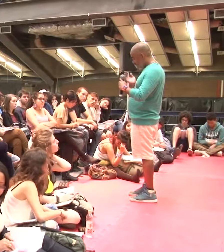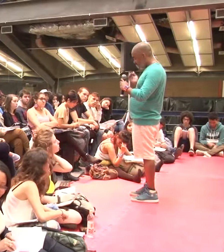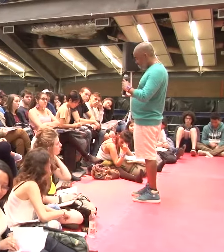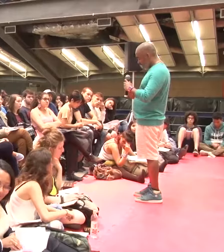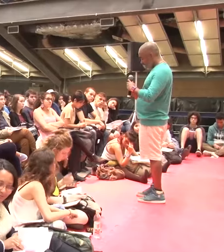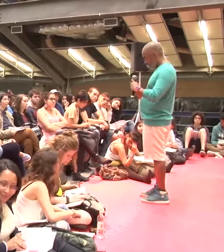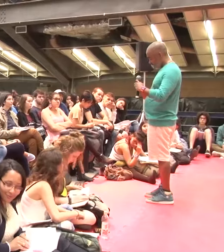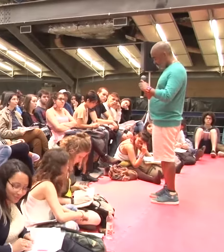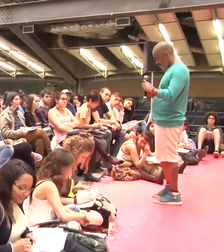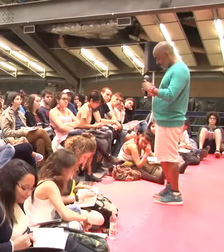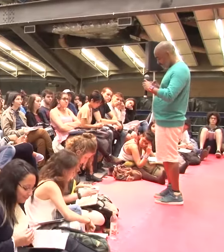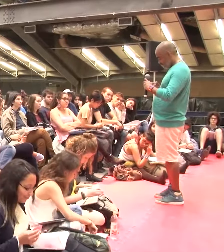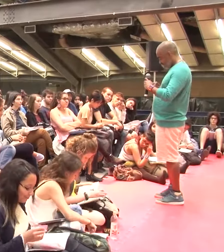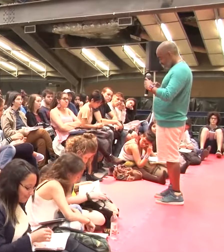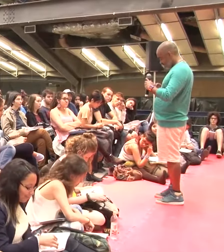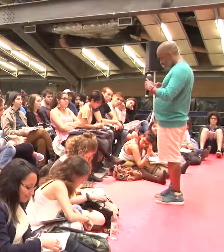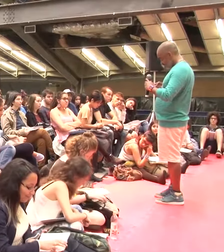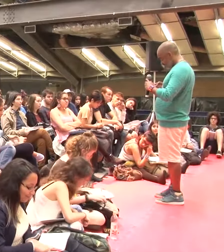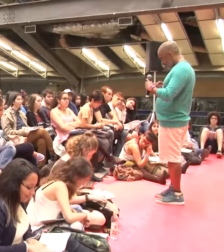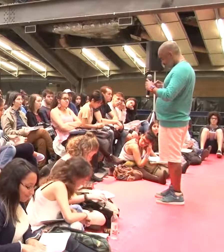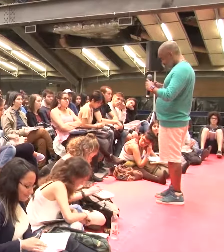Aliás, vou voltar um cadinho.